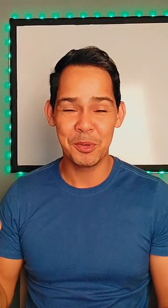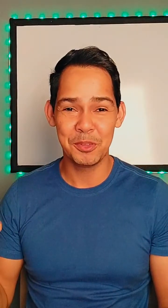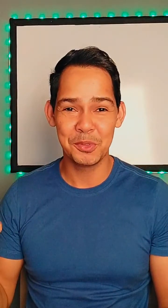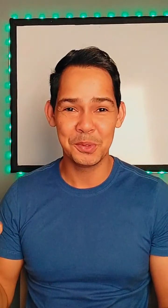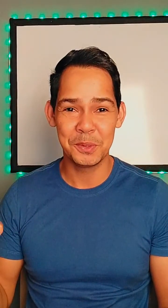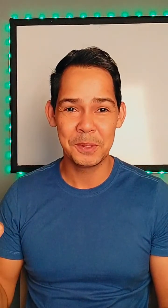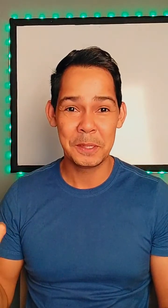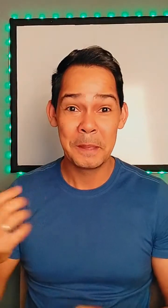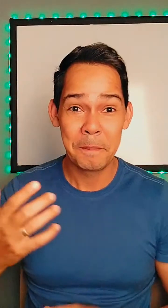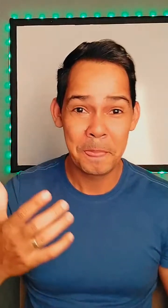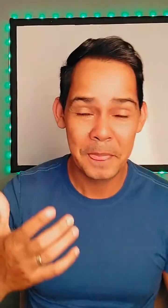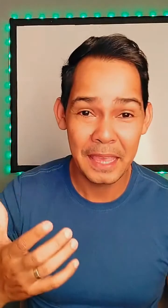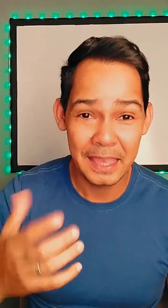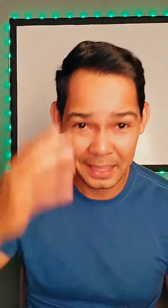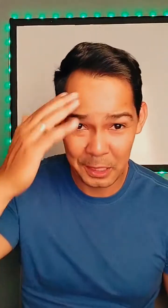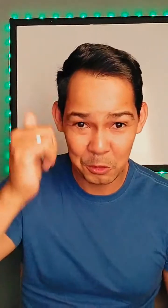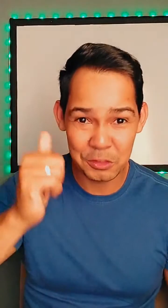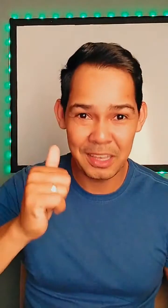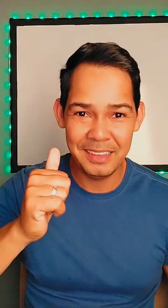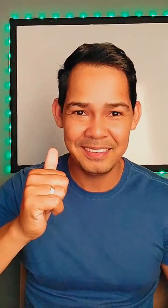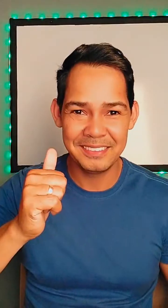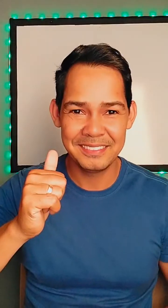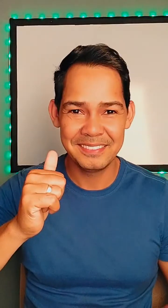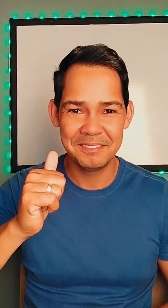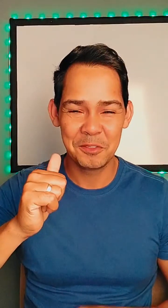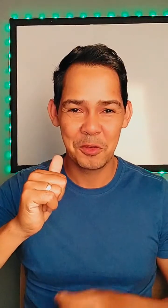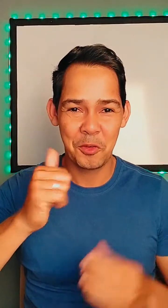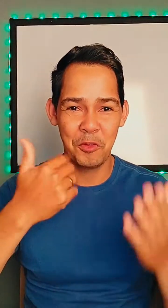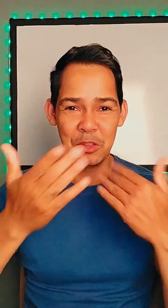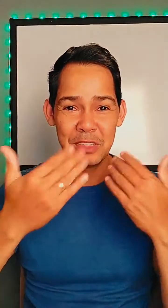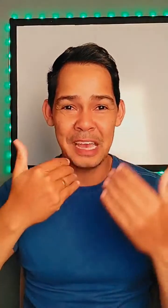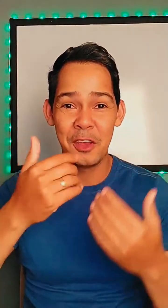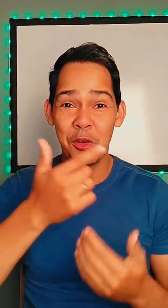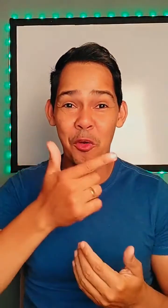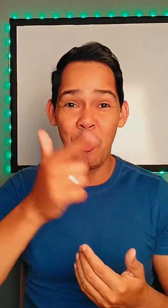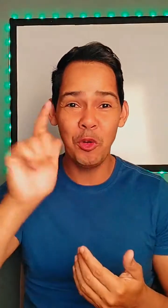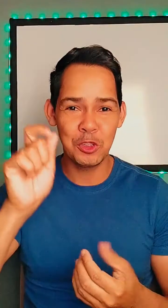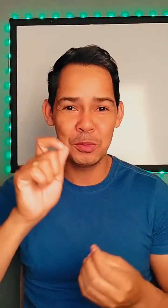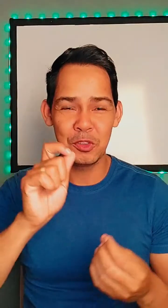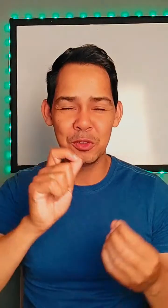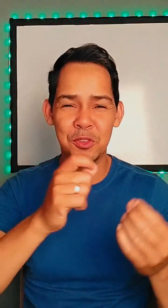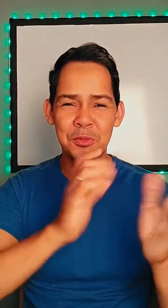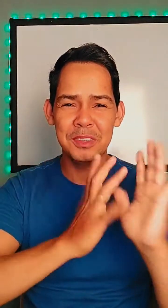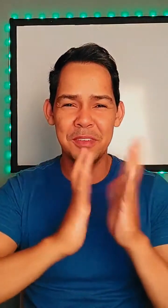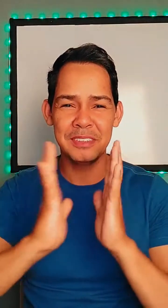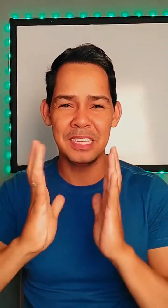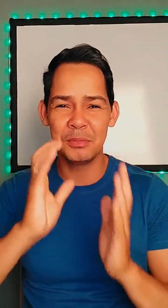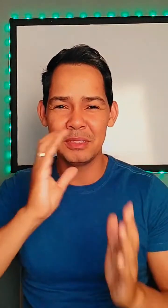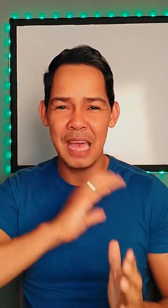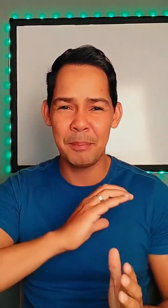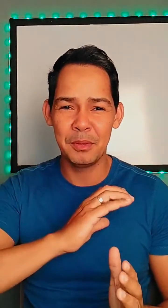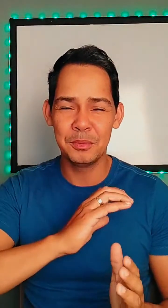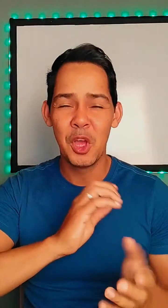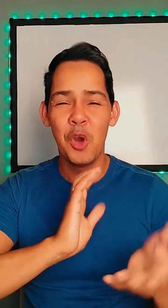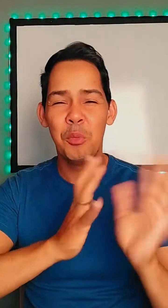professor. Eu sei conversar com outras pessoas, uma que faz sinais mais rápido, uma que faz